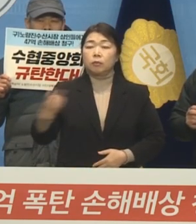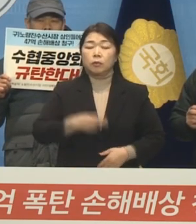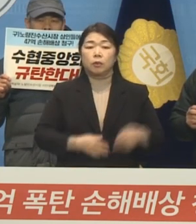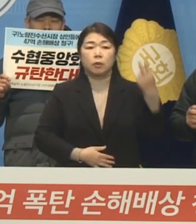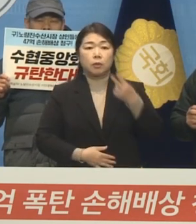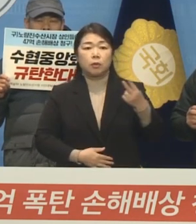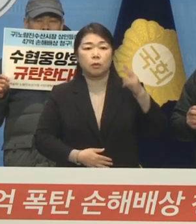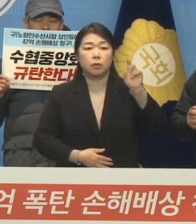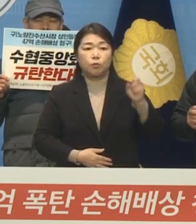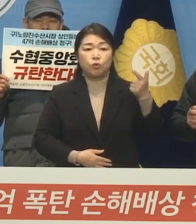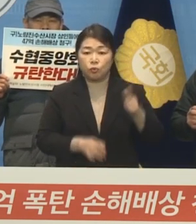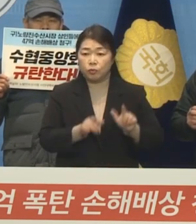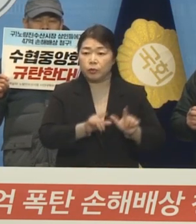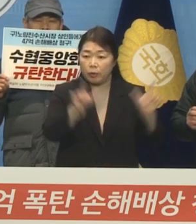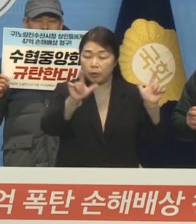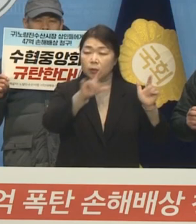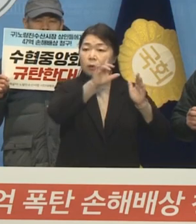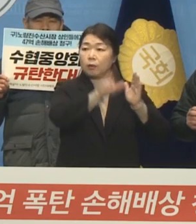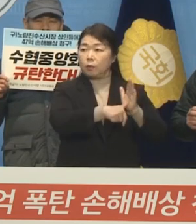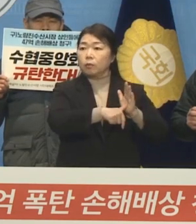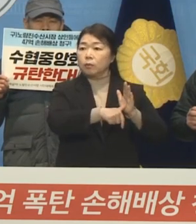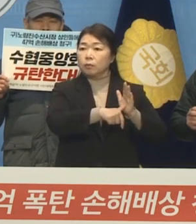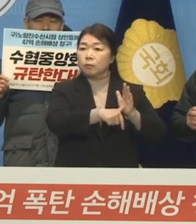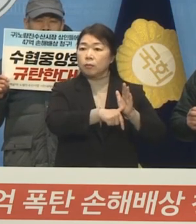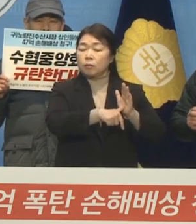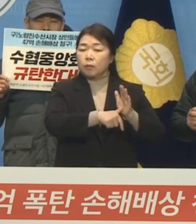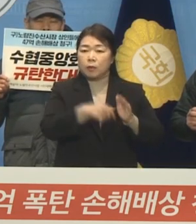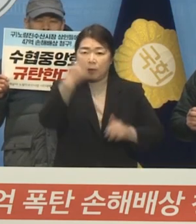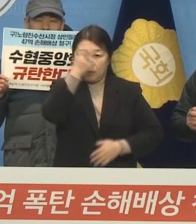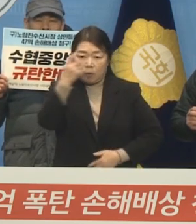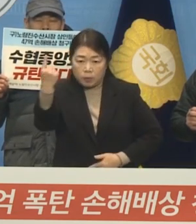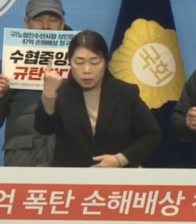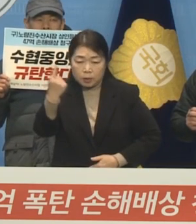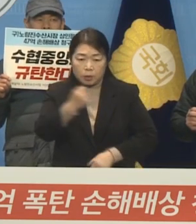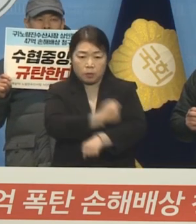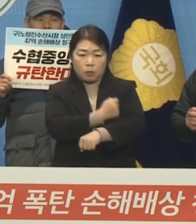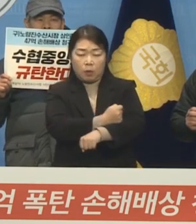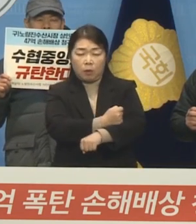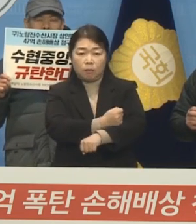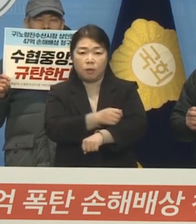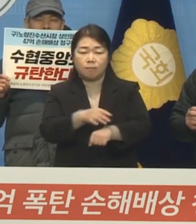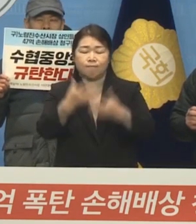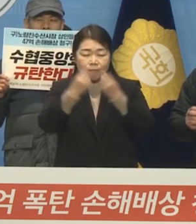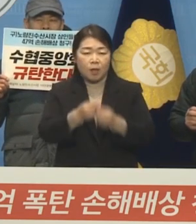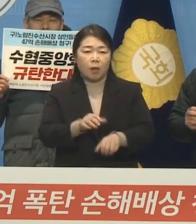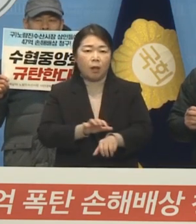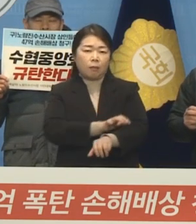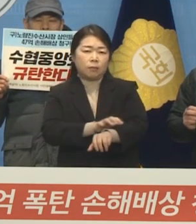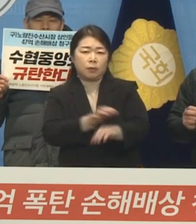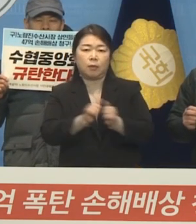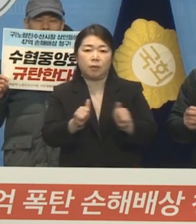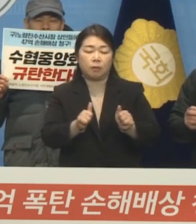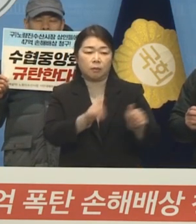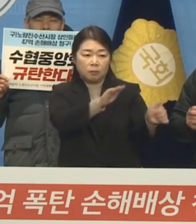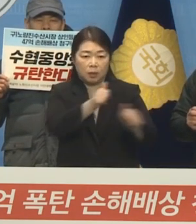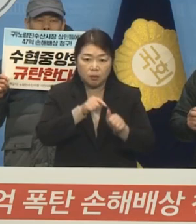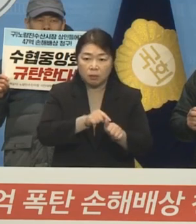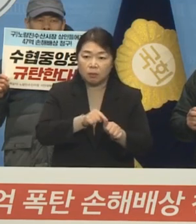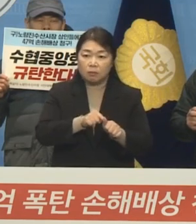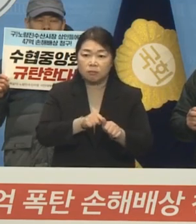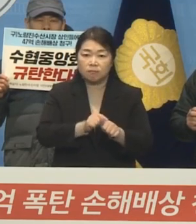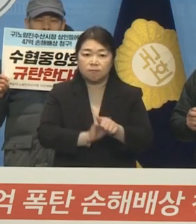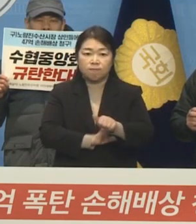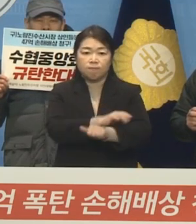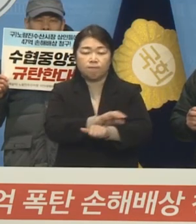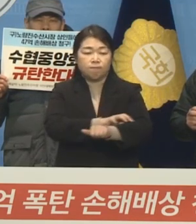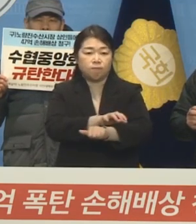2016년 당시에 경비 용역, 용역 깡패라고 하죠. 그 사람들이 한